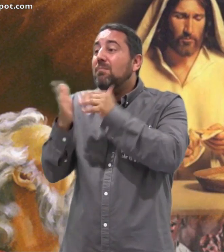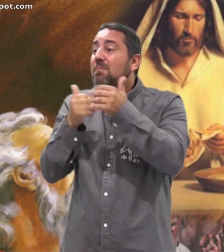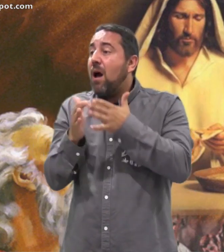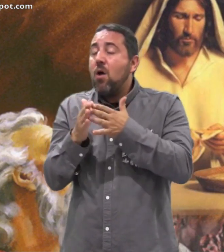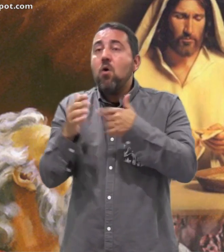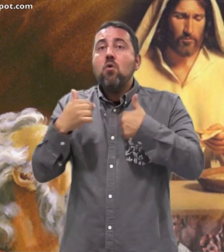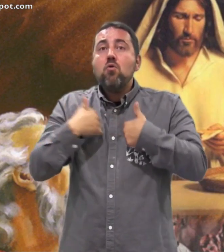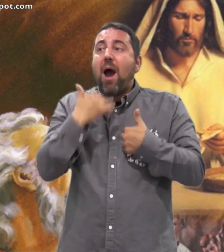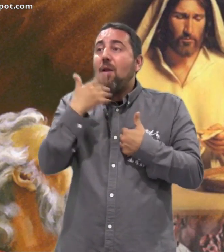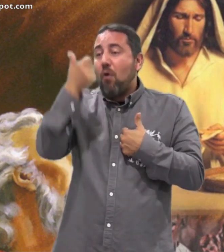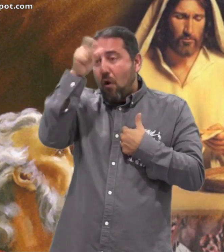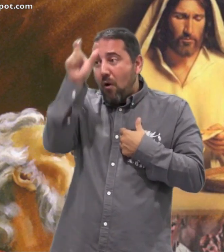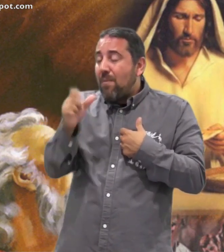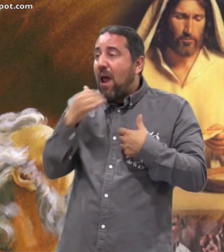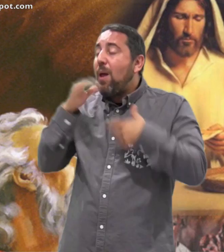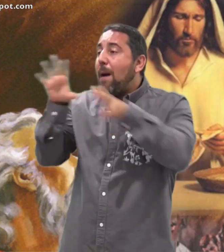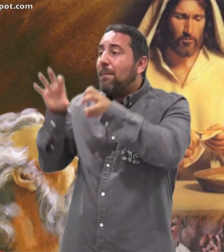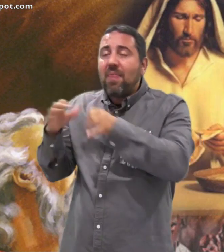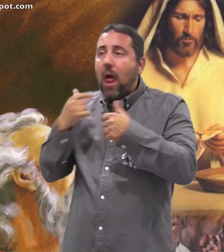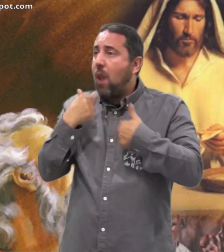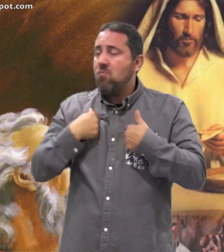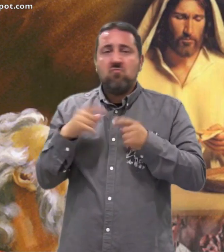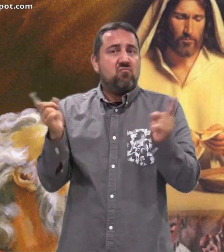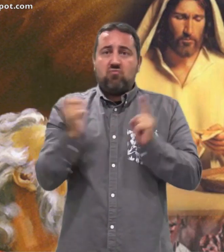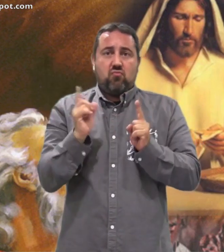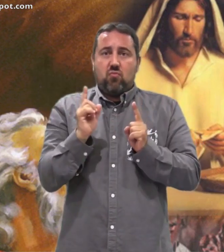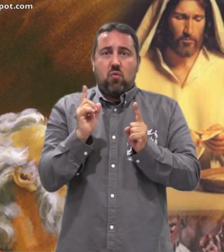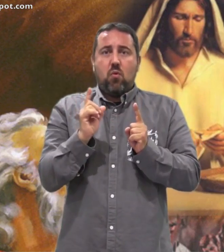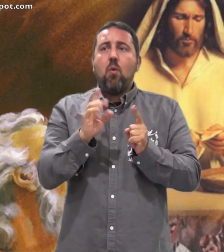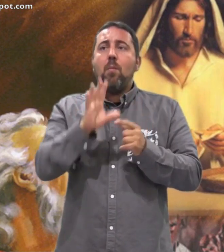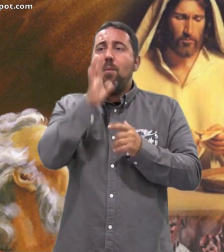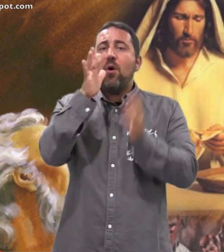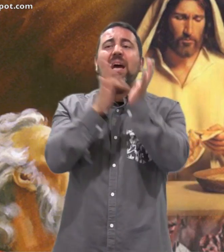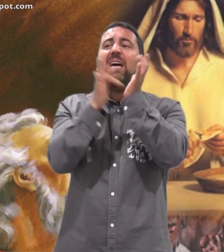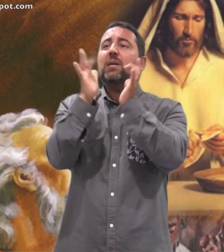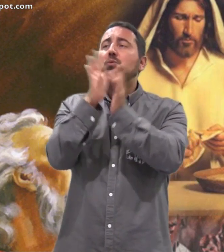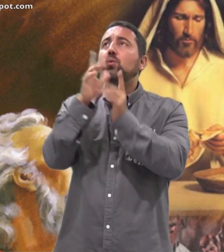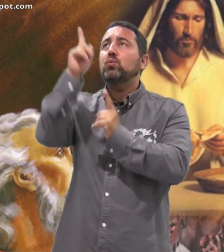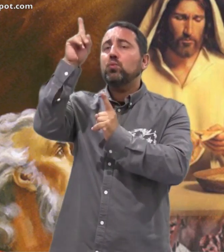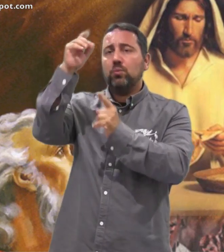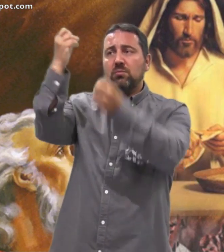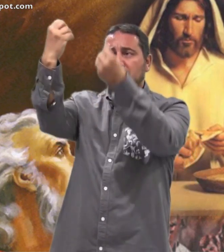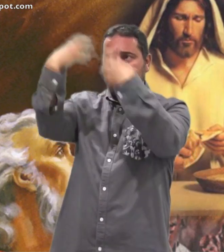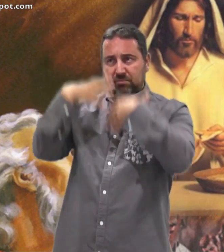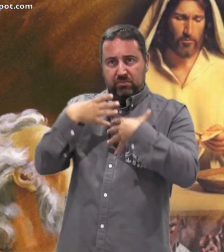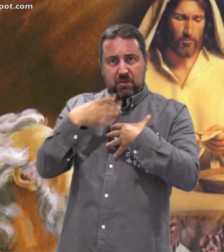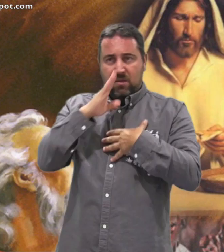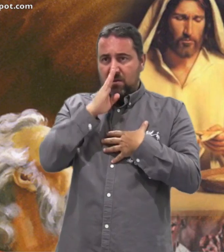de origen humano, pues yo no lo he recibido ni aprendido de ningún